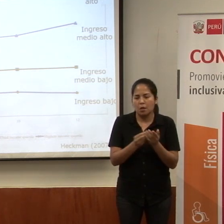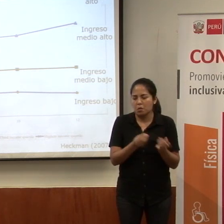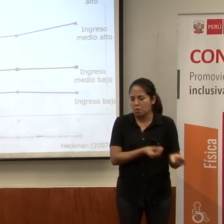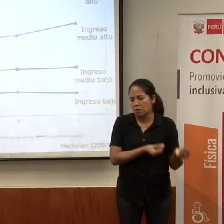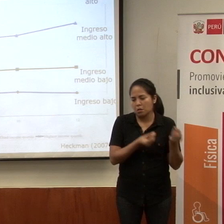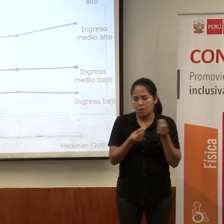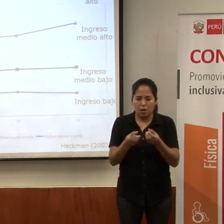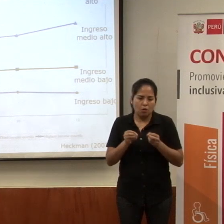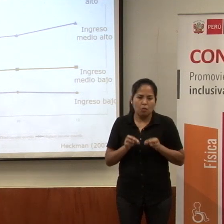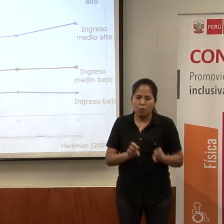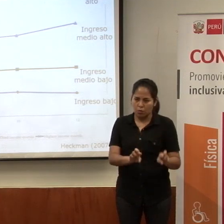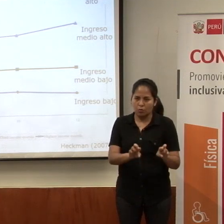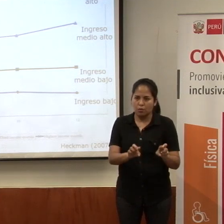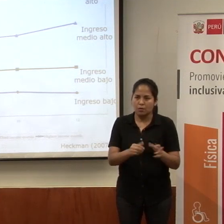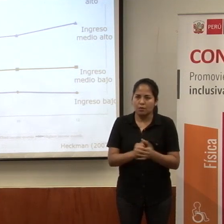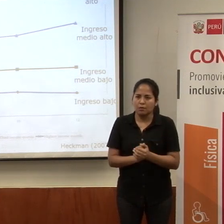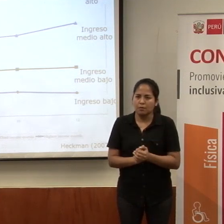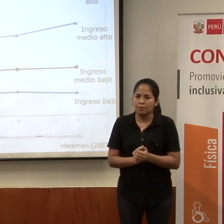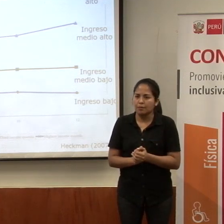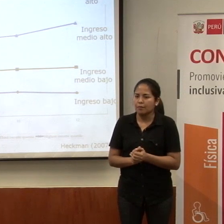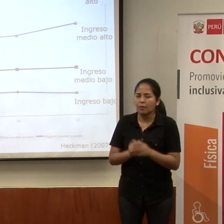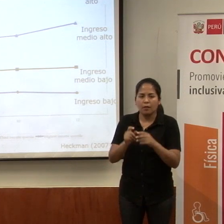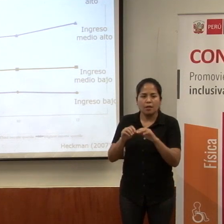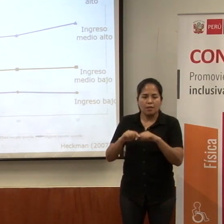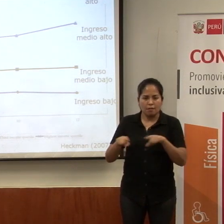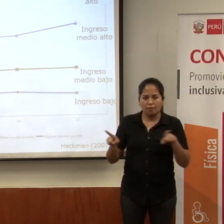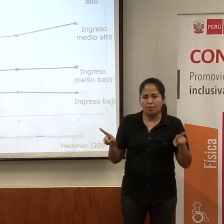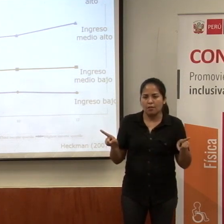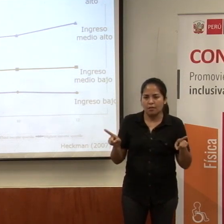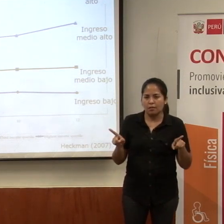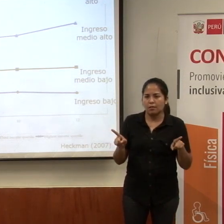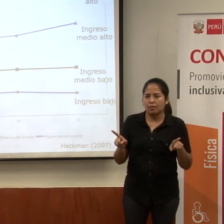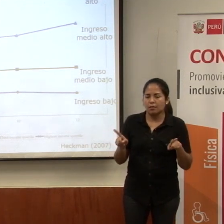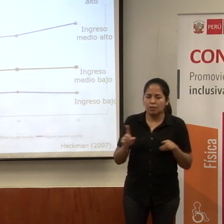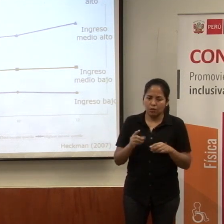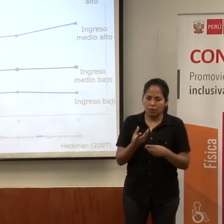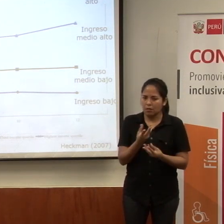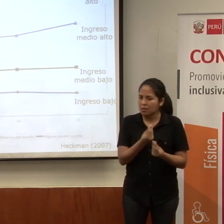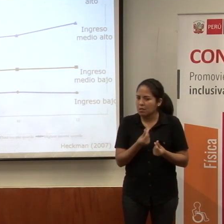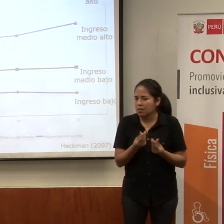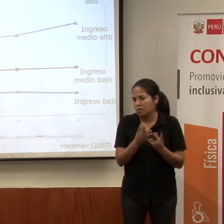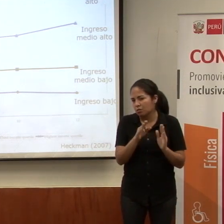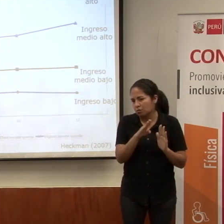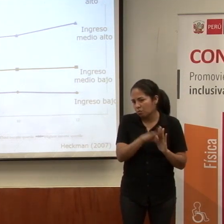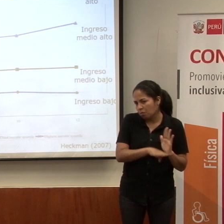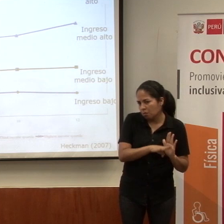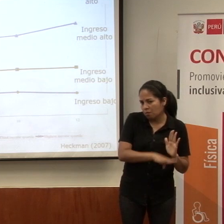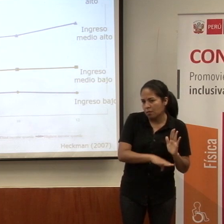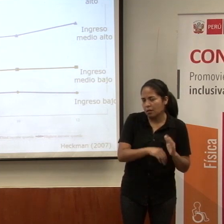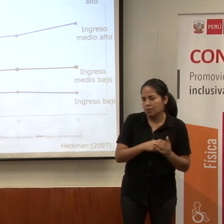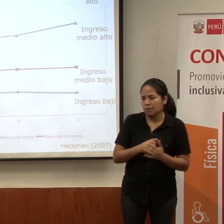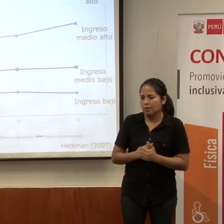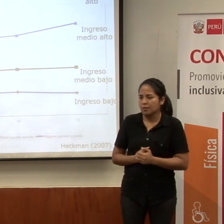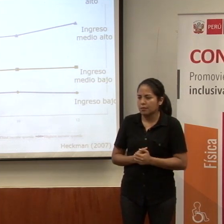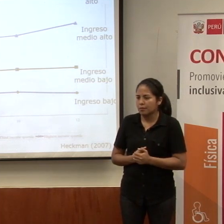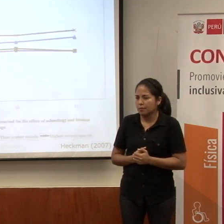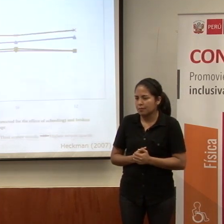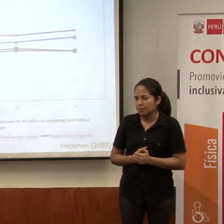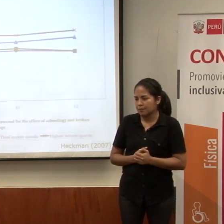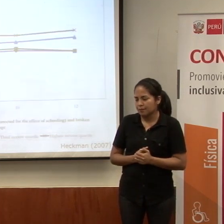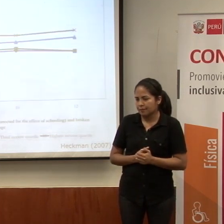¿no es cierto?, frente a los que tienen ingresos más bajos, en la línea de abajo, en términos de lo que son a diferentes edades logros